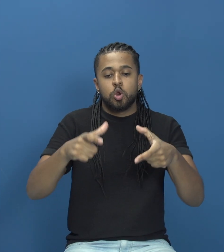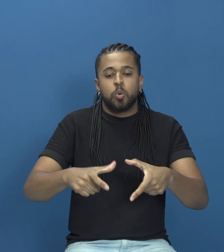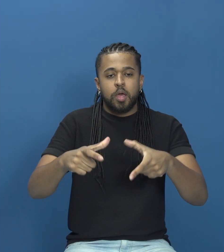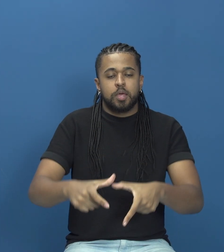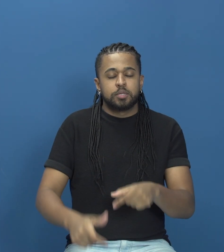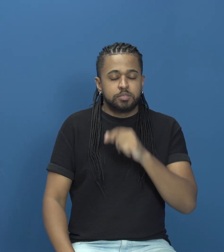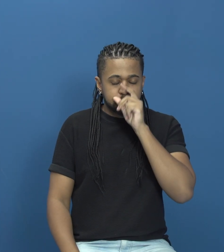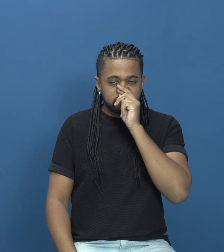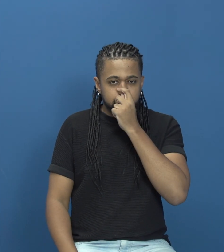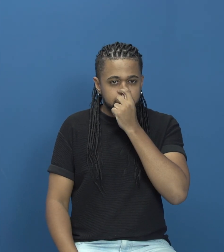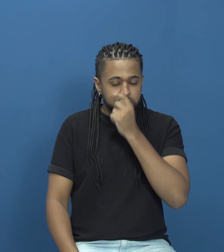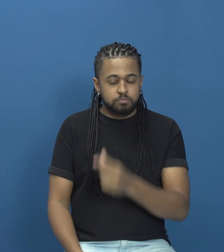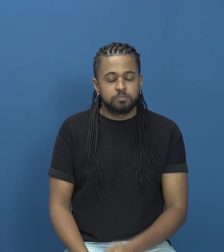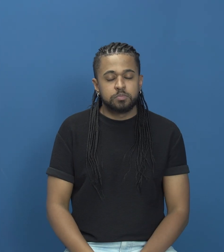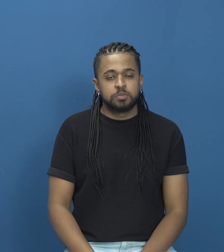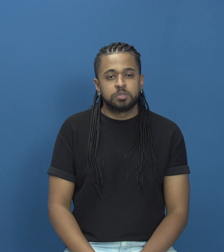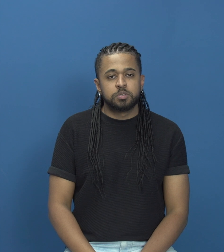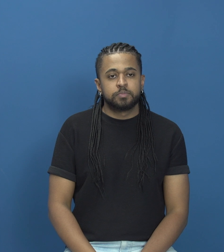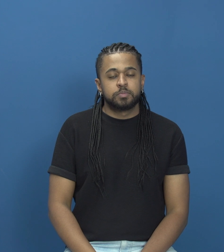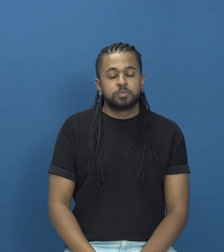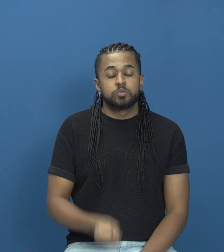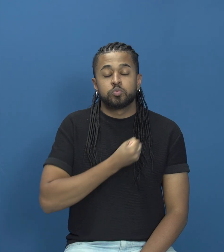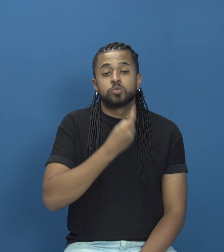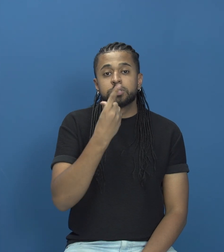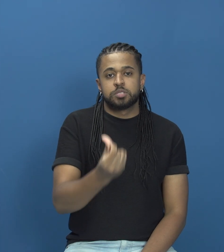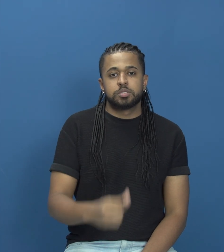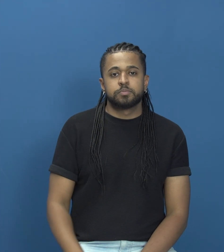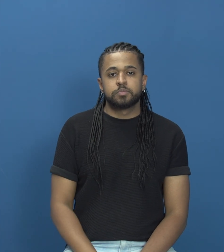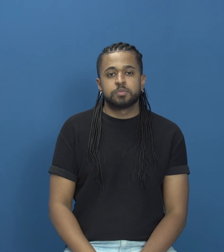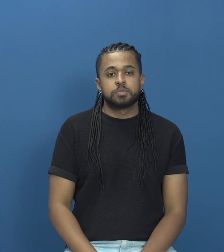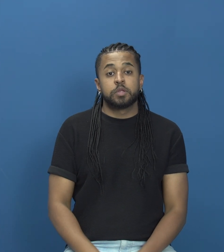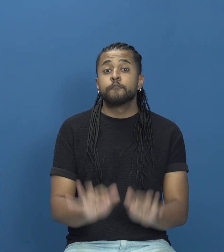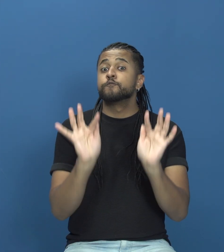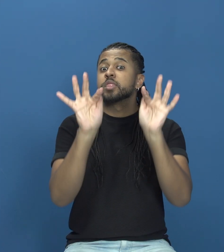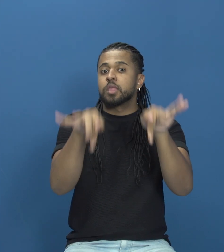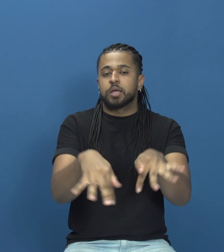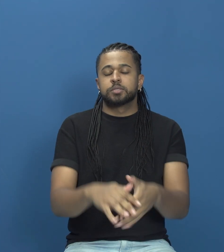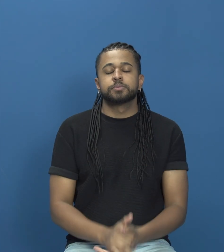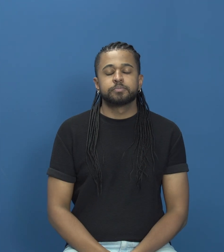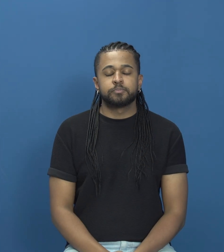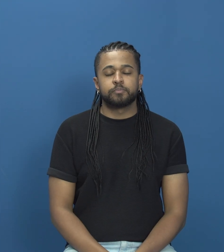de atendimento. Item 16. Das disposições finais.